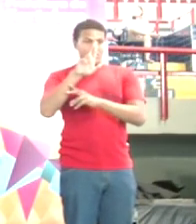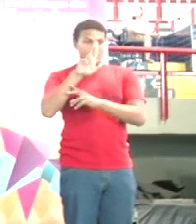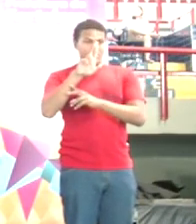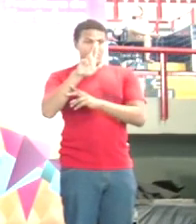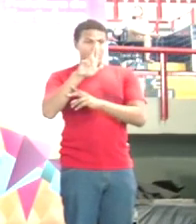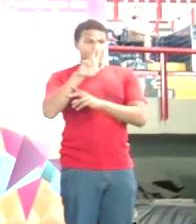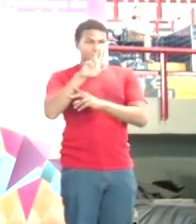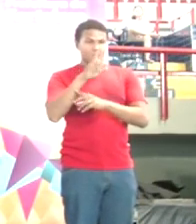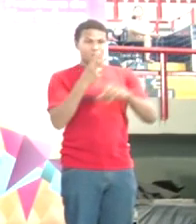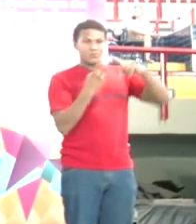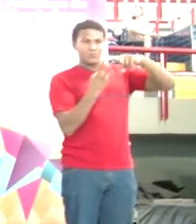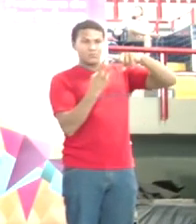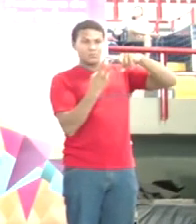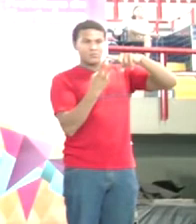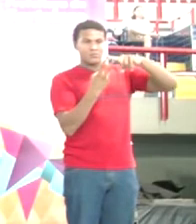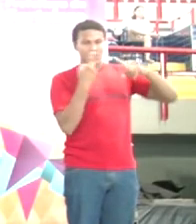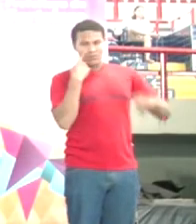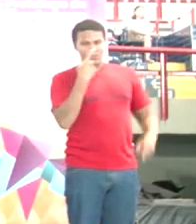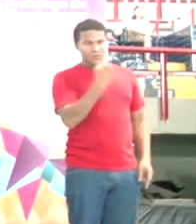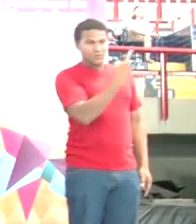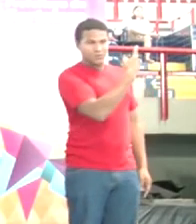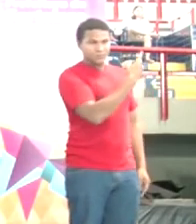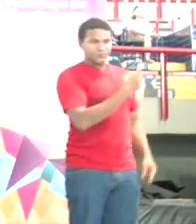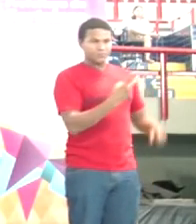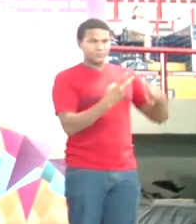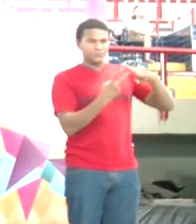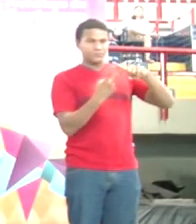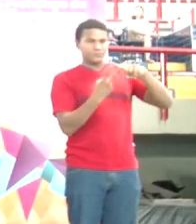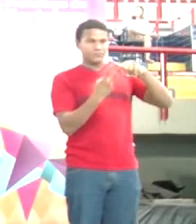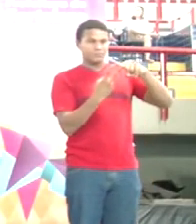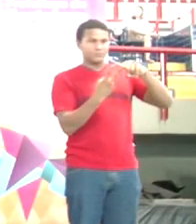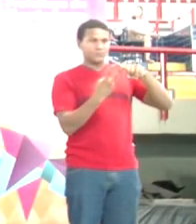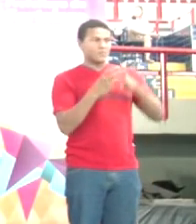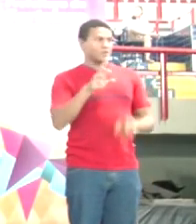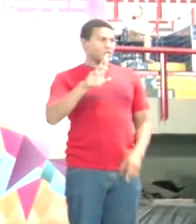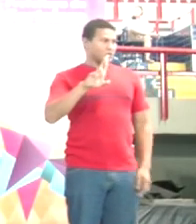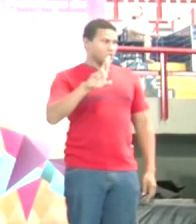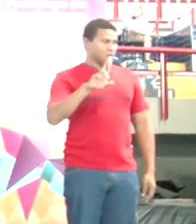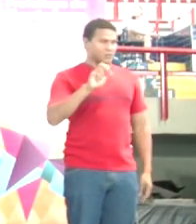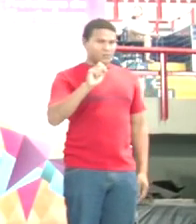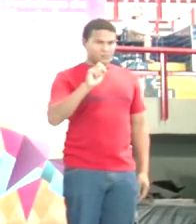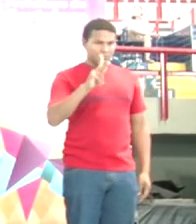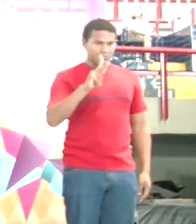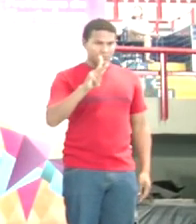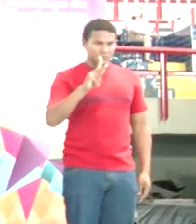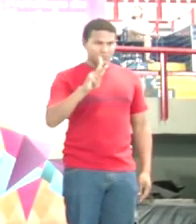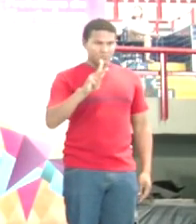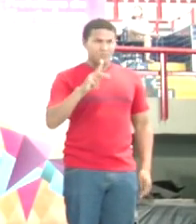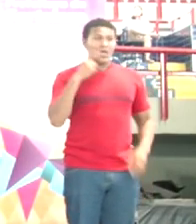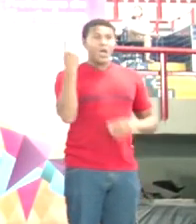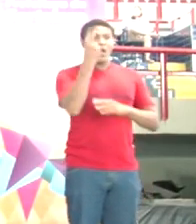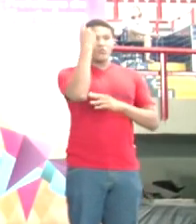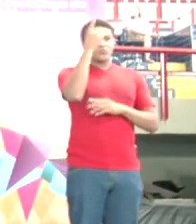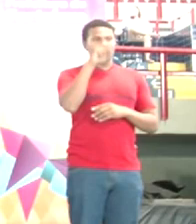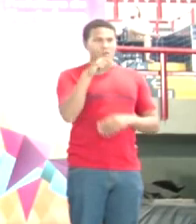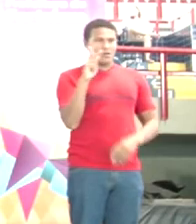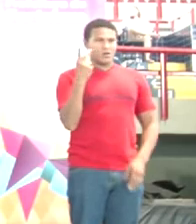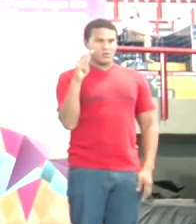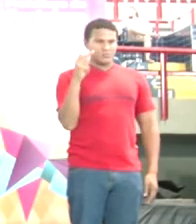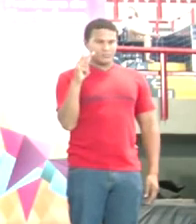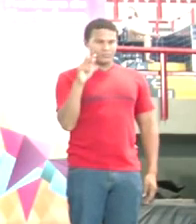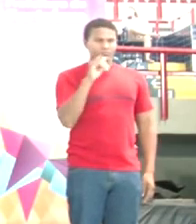do retângulo é 2πr e a altura é h. Tá legal, pessoal? Então, se eu perguntasse para você assim,